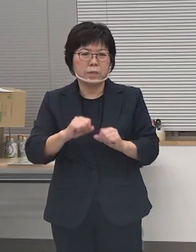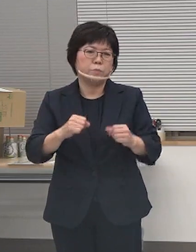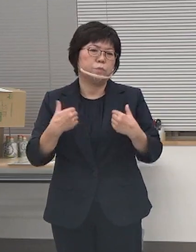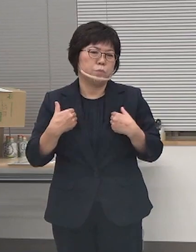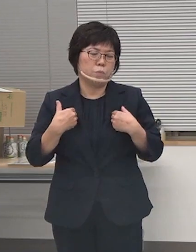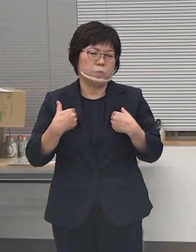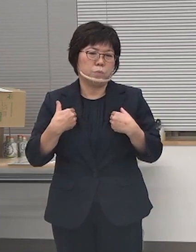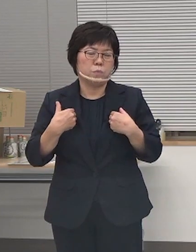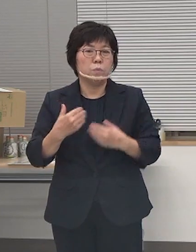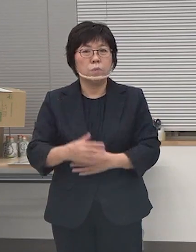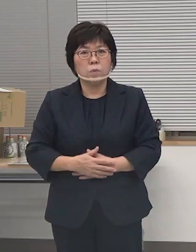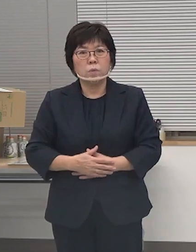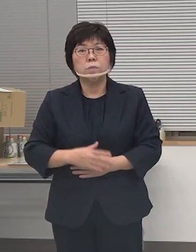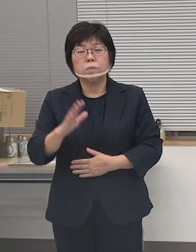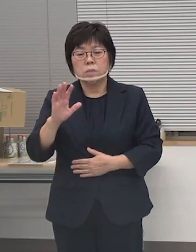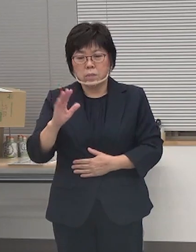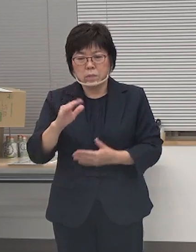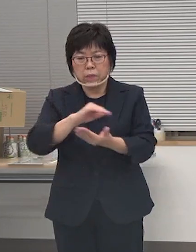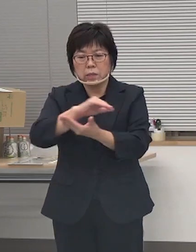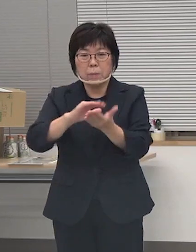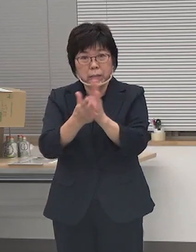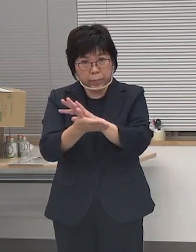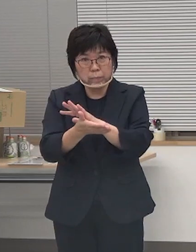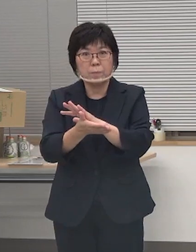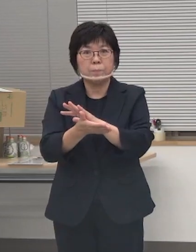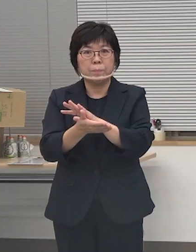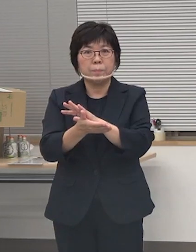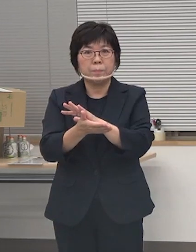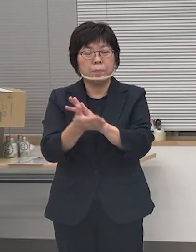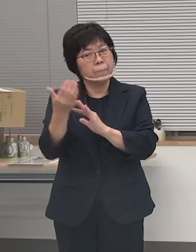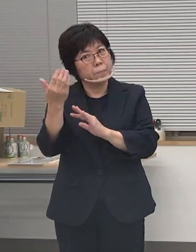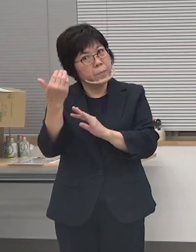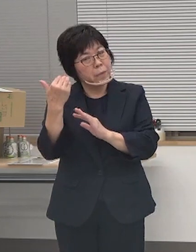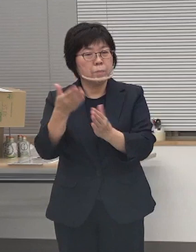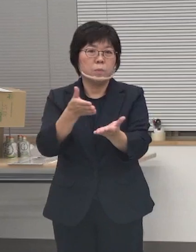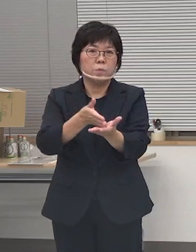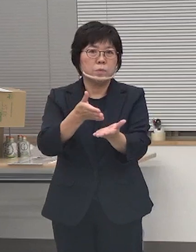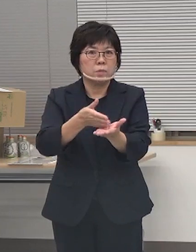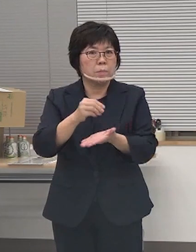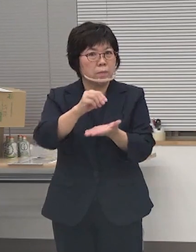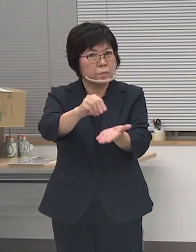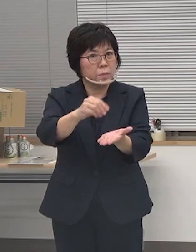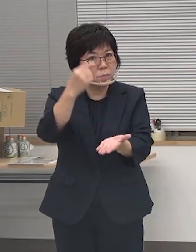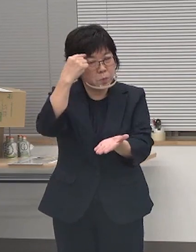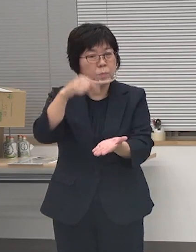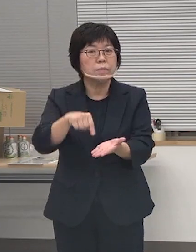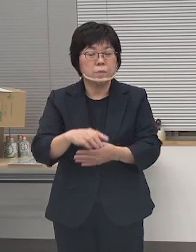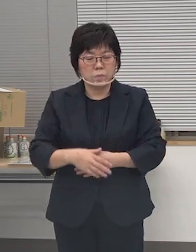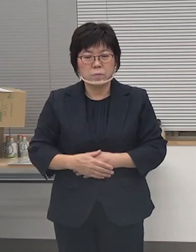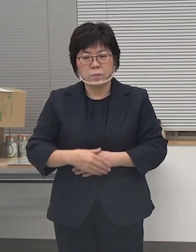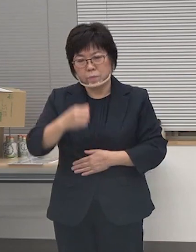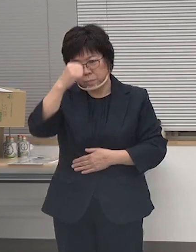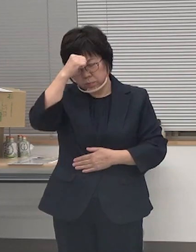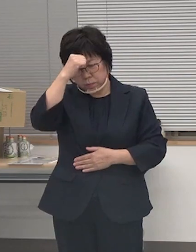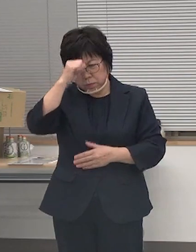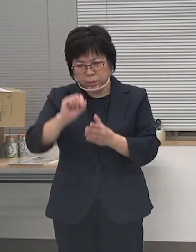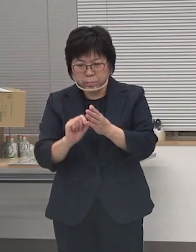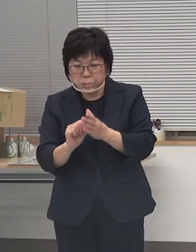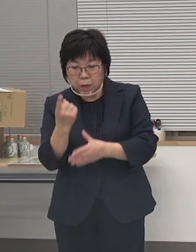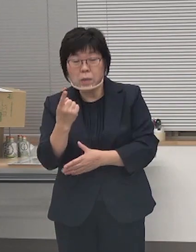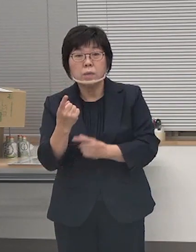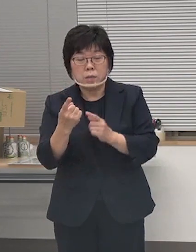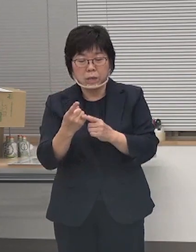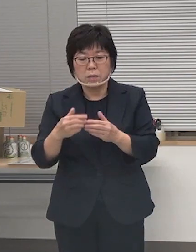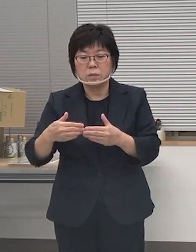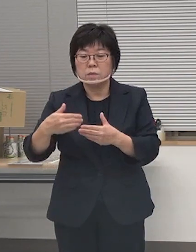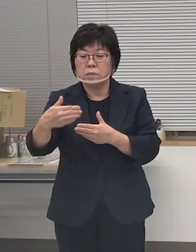ということがあります。埼玉県の場合には前回、ご説明しておりますけれども、最初に患者が発生したデイゼロから60